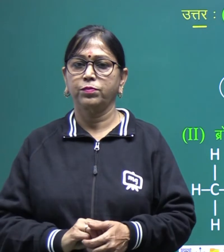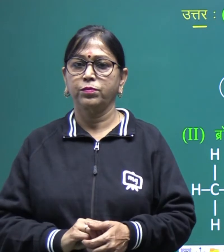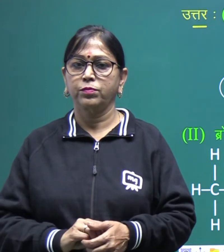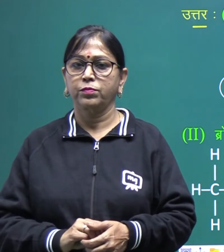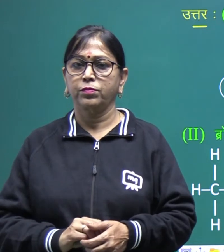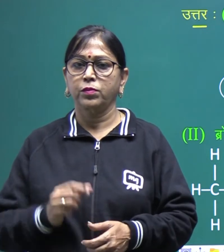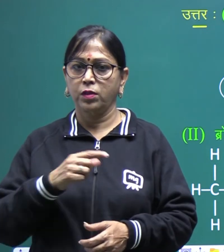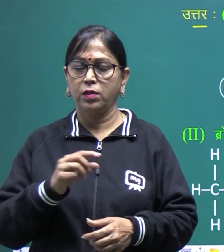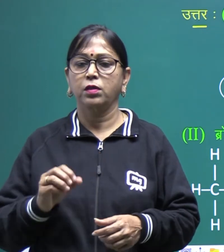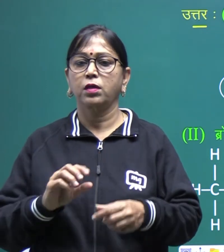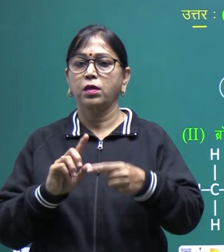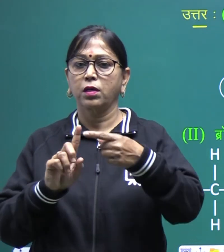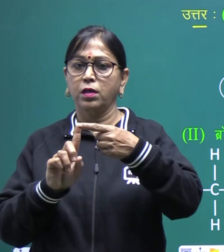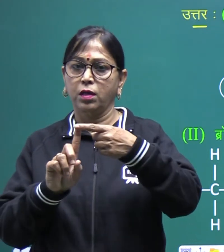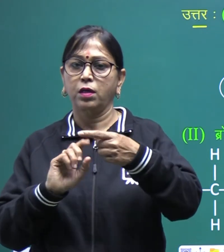इनके इलेक्ट्रॉन